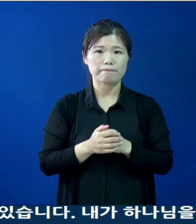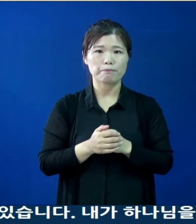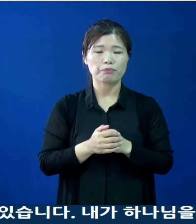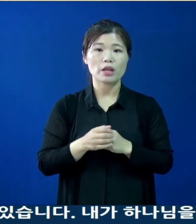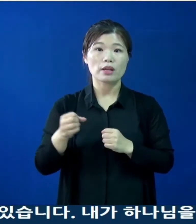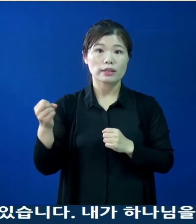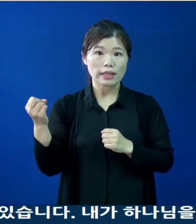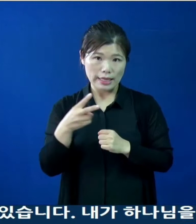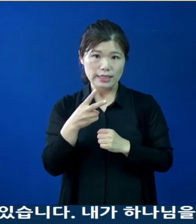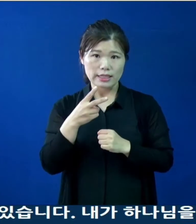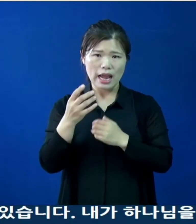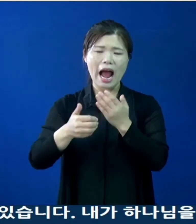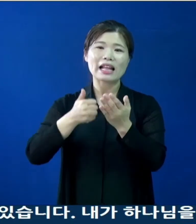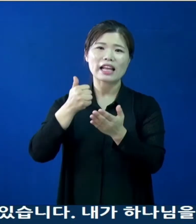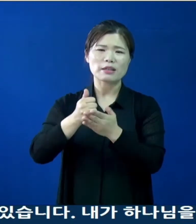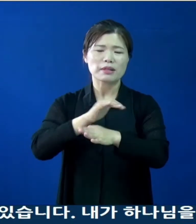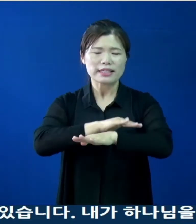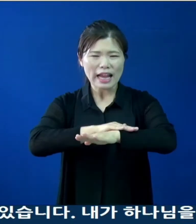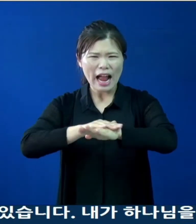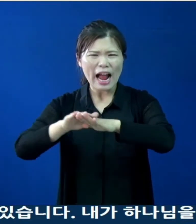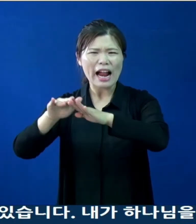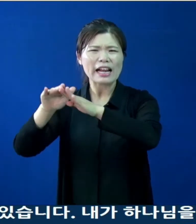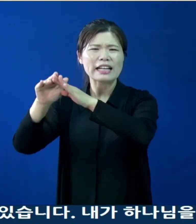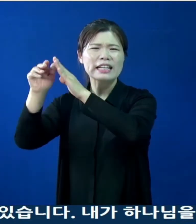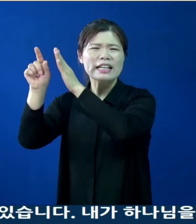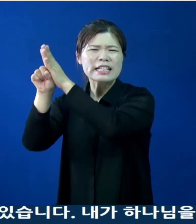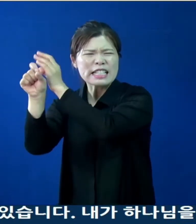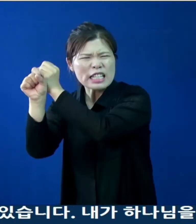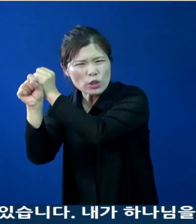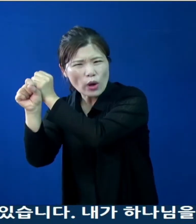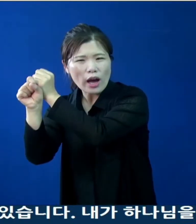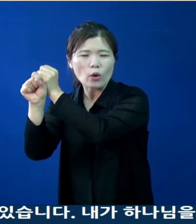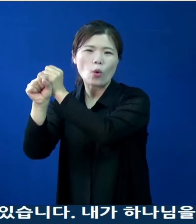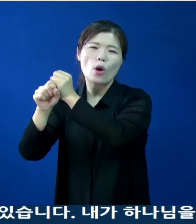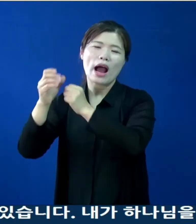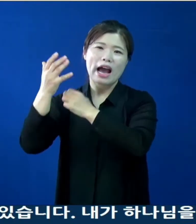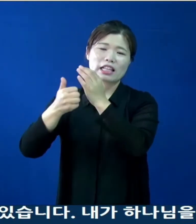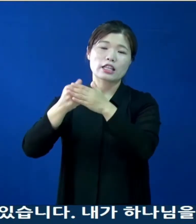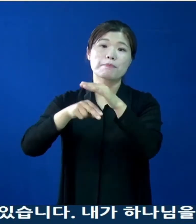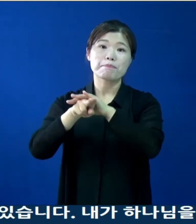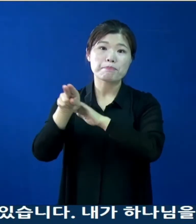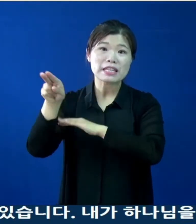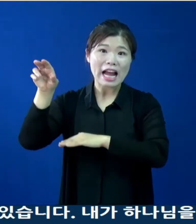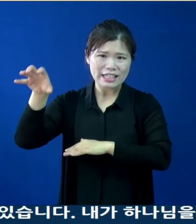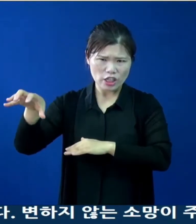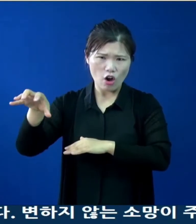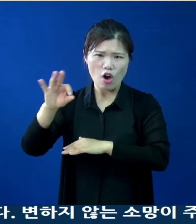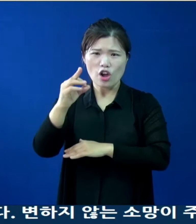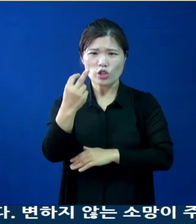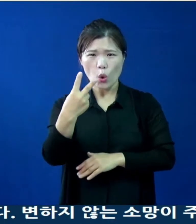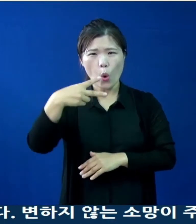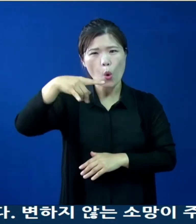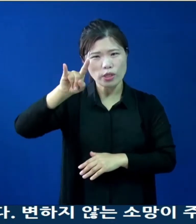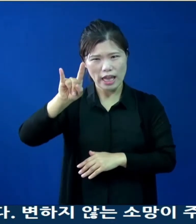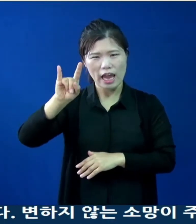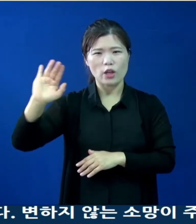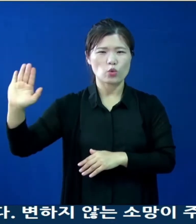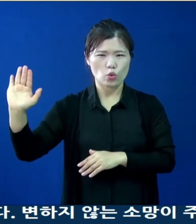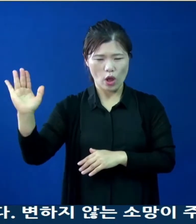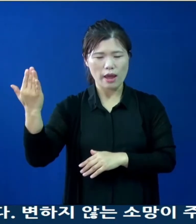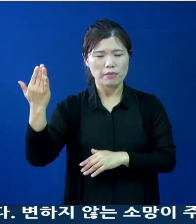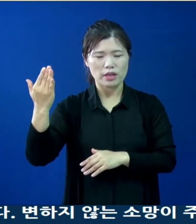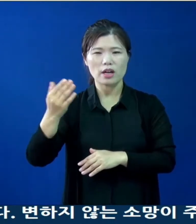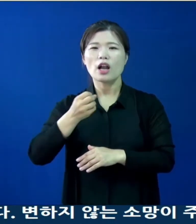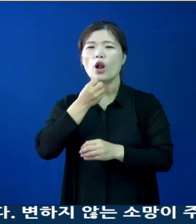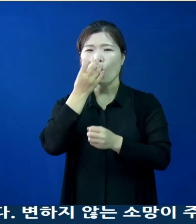다시 한번 하나님을 잘 의뢰하고 하나님이 우리의 피난처 되시고 하나님이 우리의 요새됨을 고백함으로 지존자의 은밀한